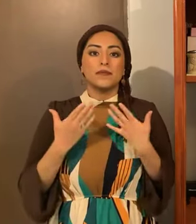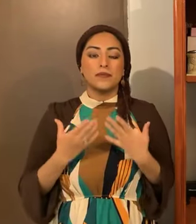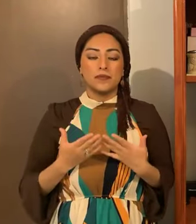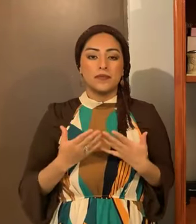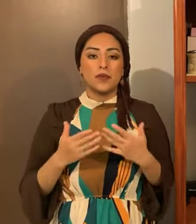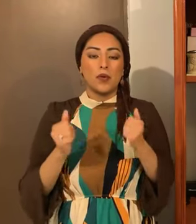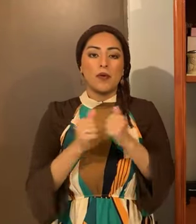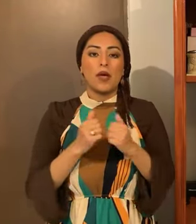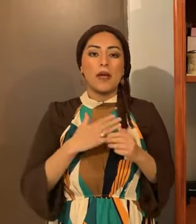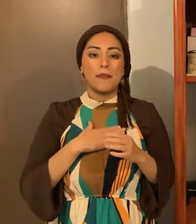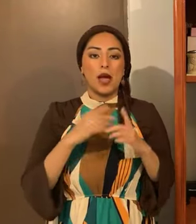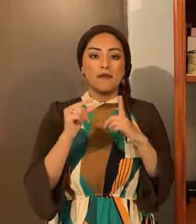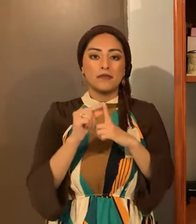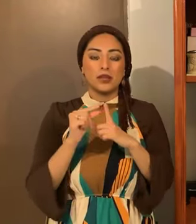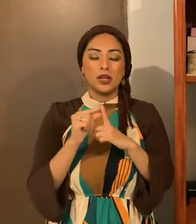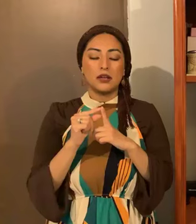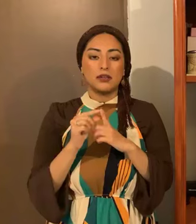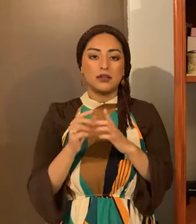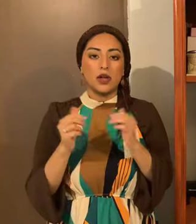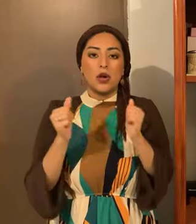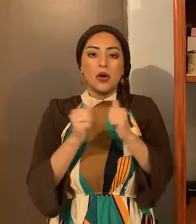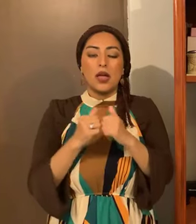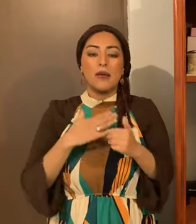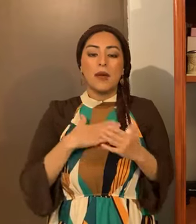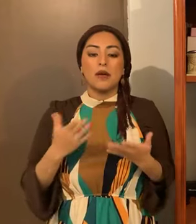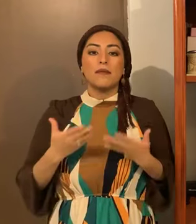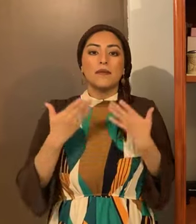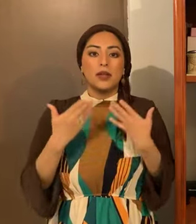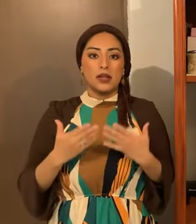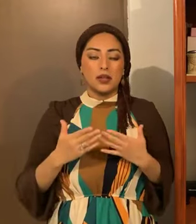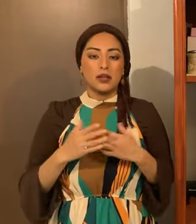texto y a la respiración.